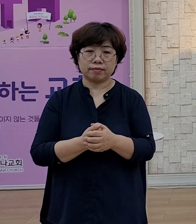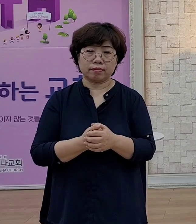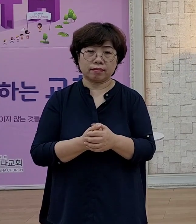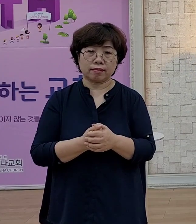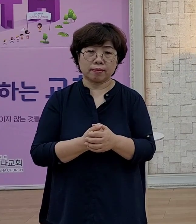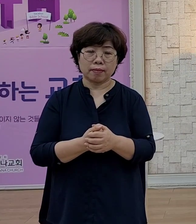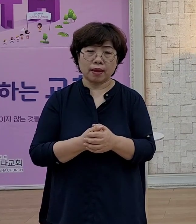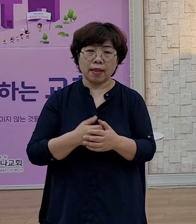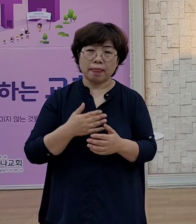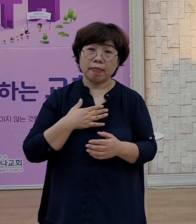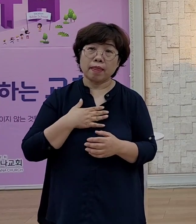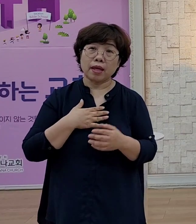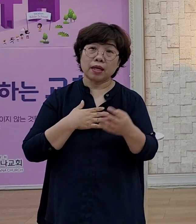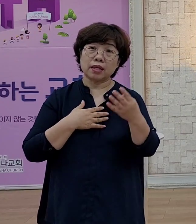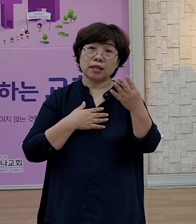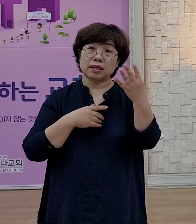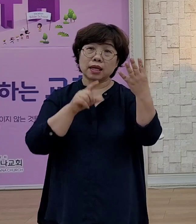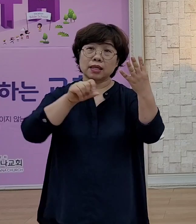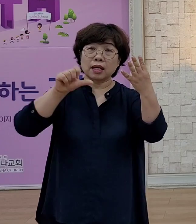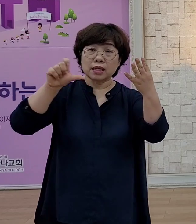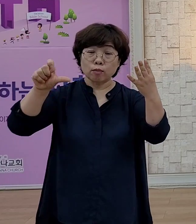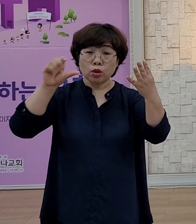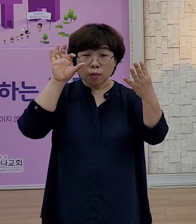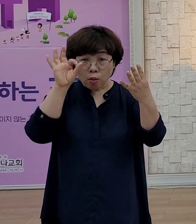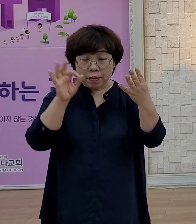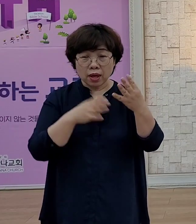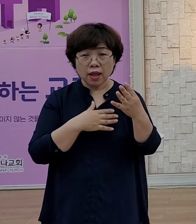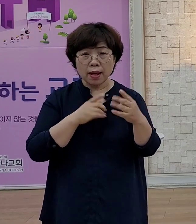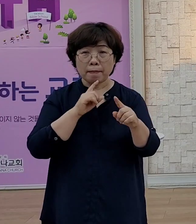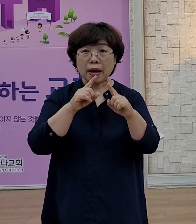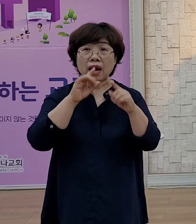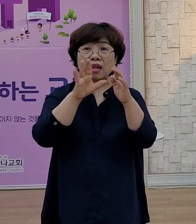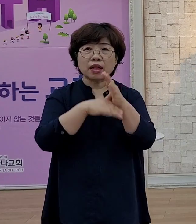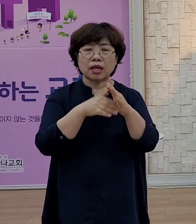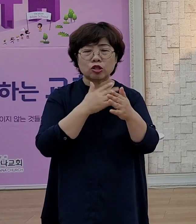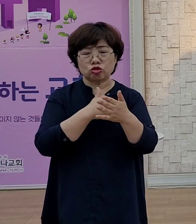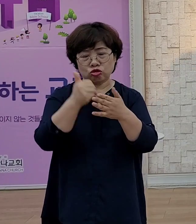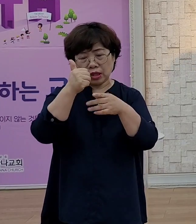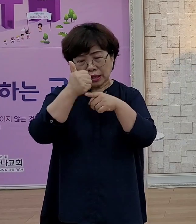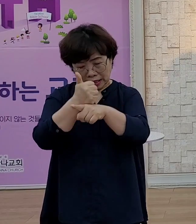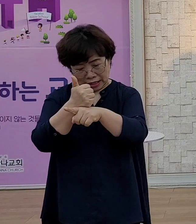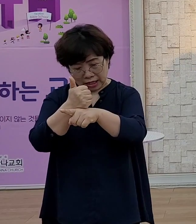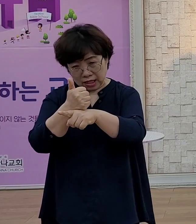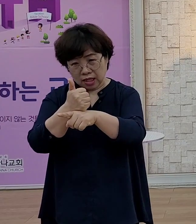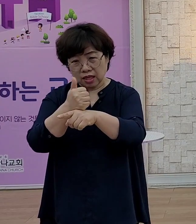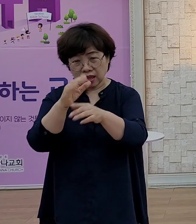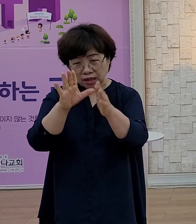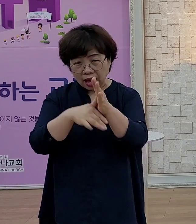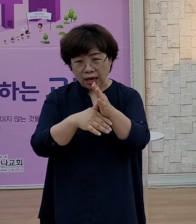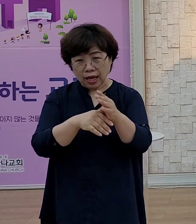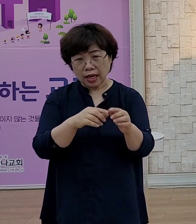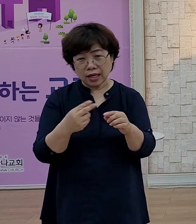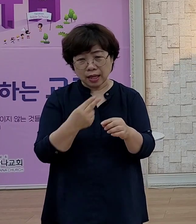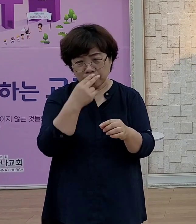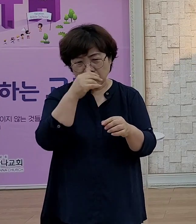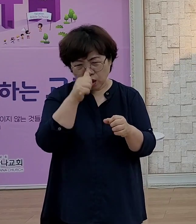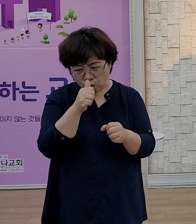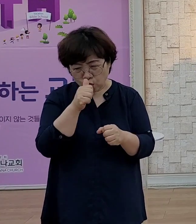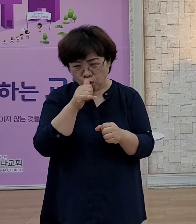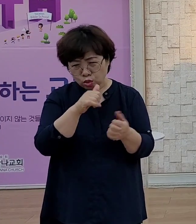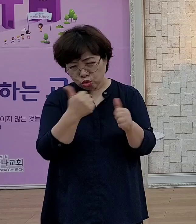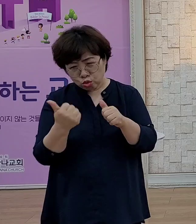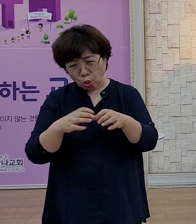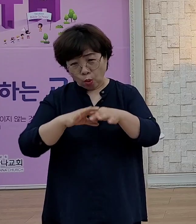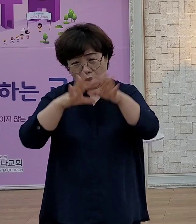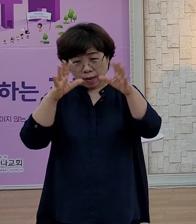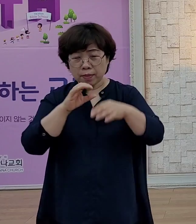우리가 말로는 뭐라고 말합니까? 주의 뜻이면 살기도 하고 죽기도 하고